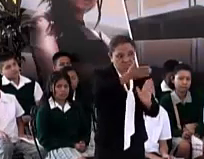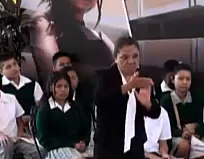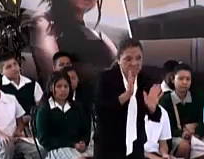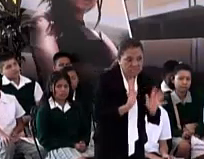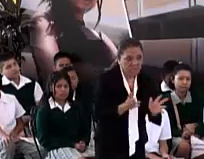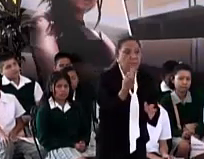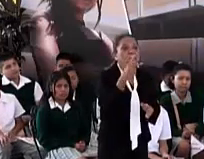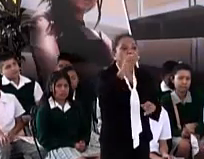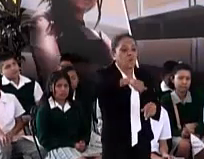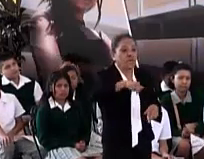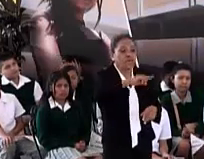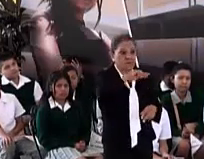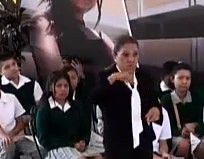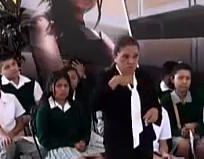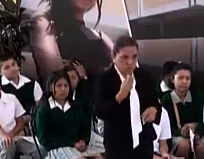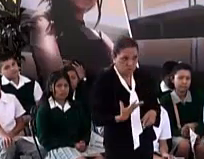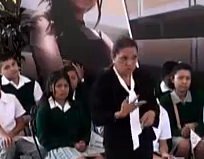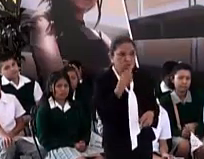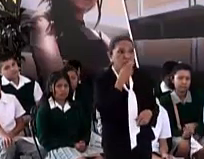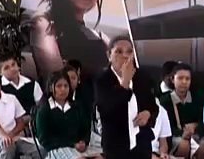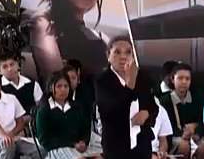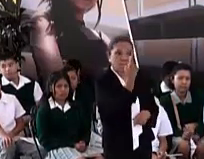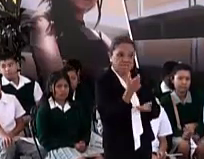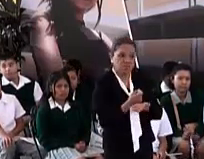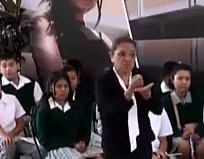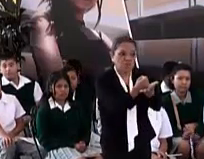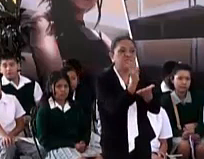mejor peso invertido es en la educación.